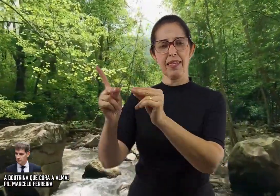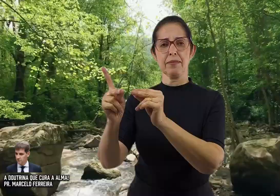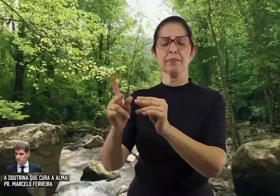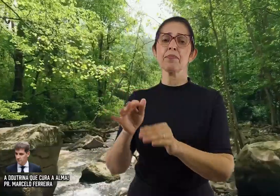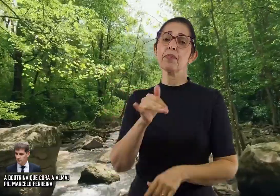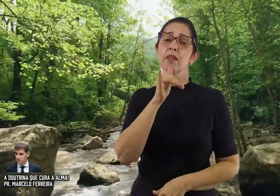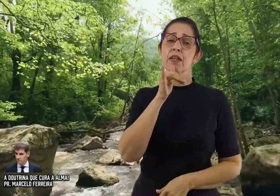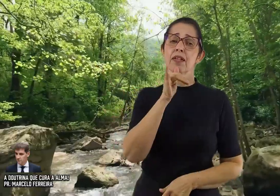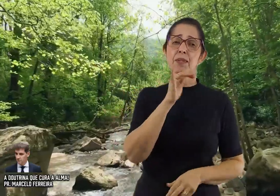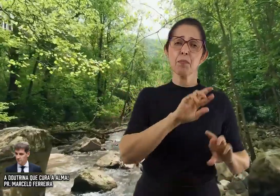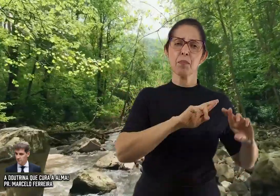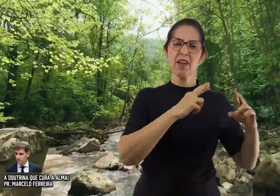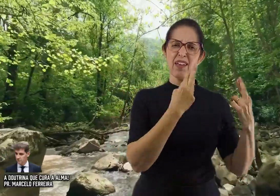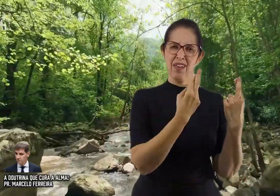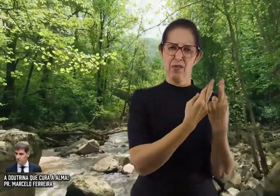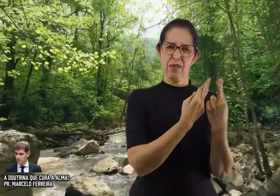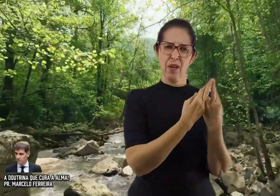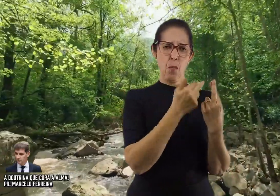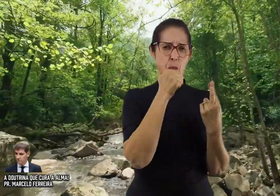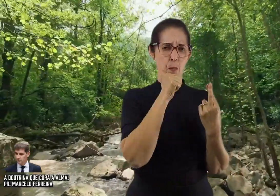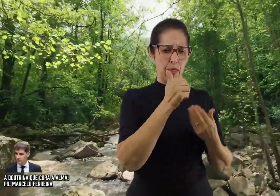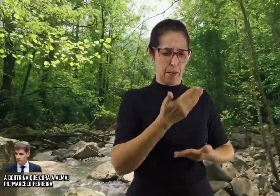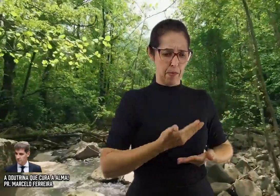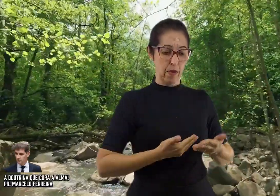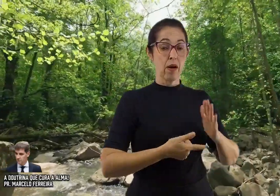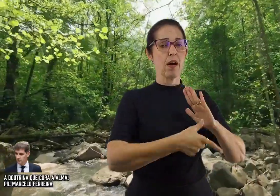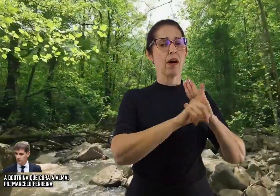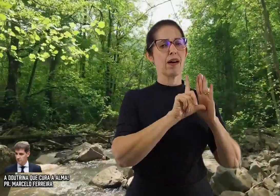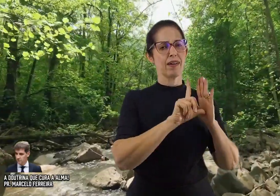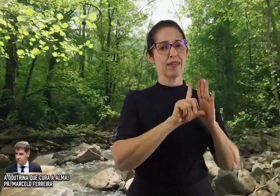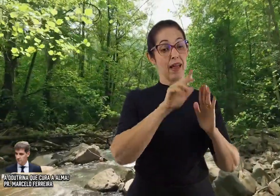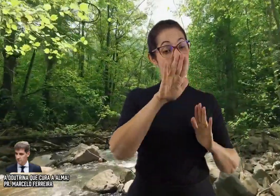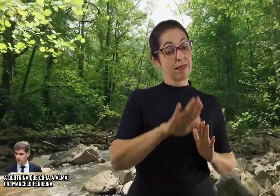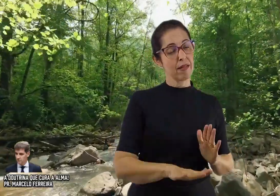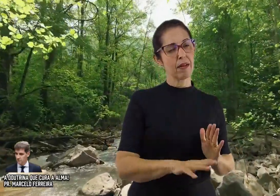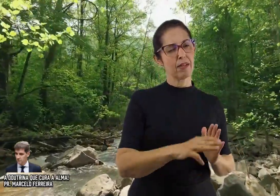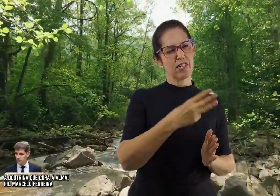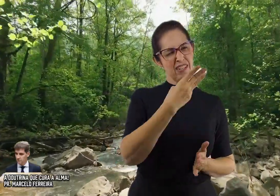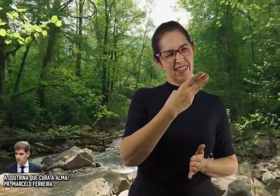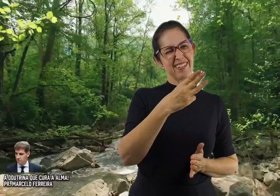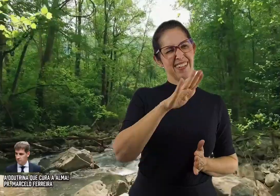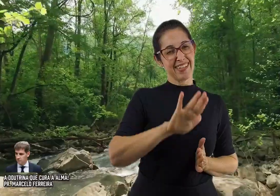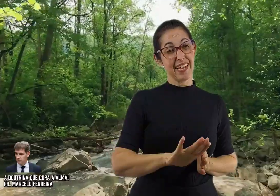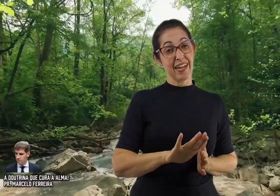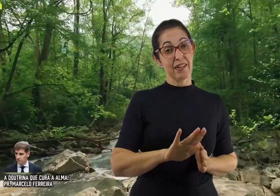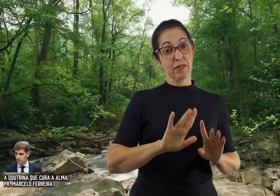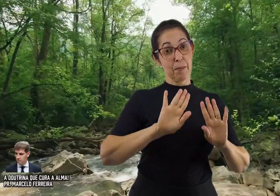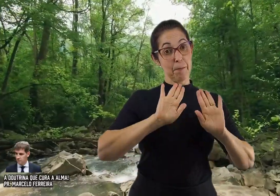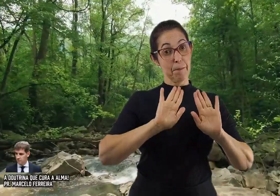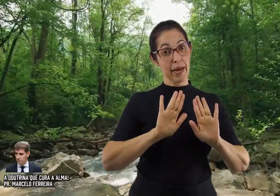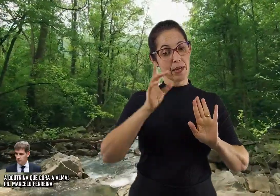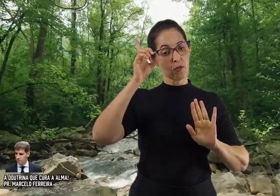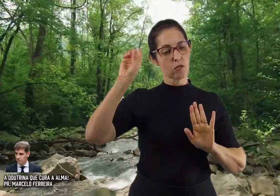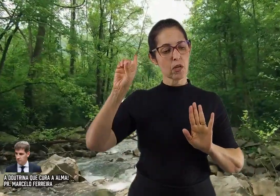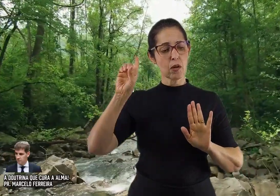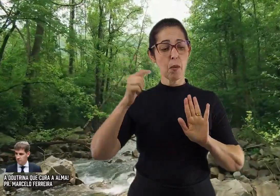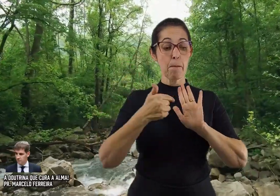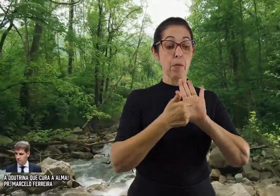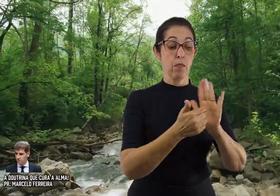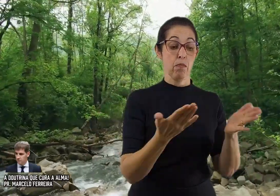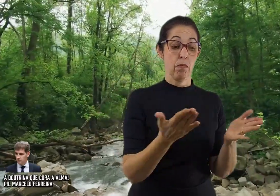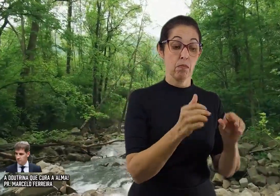senhoras era antes às 15 horas, por uma orientação do Senhor. Aí o Senhor foi e mostrou, agora vai ser às